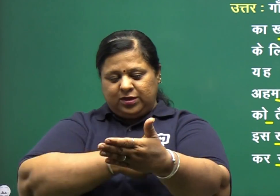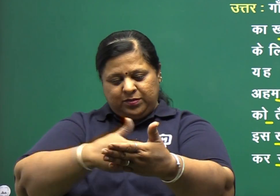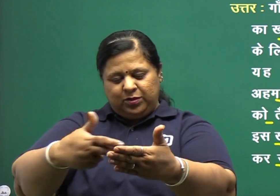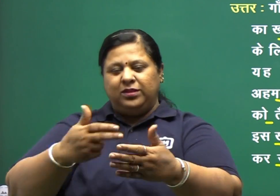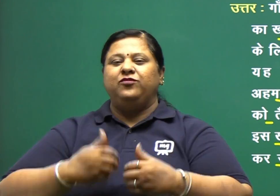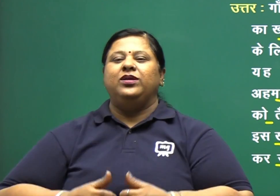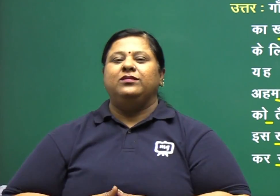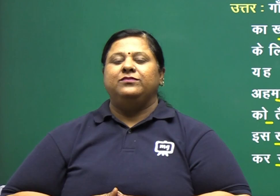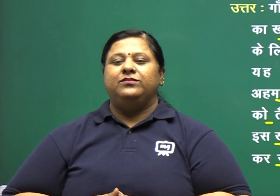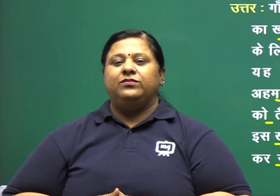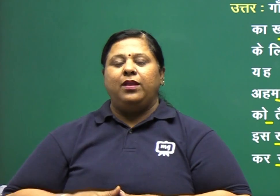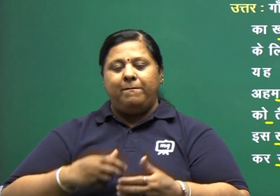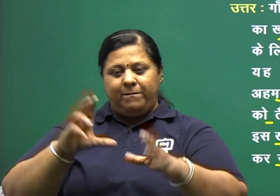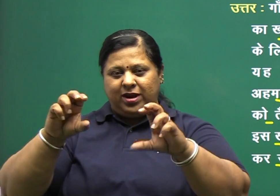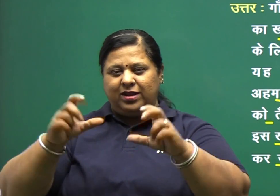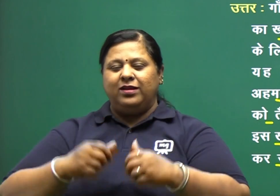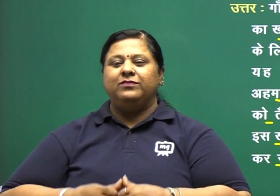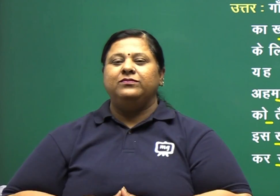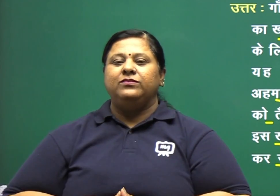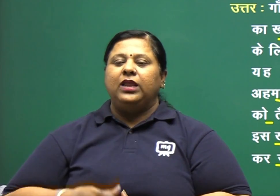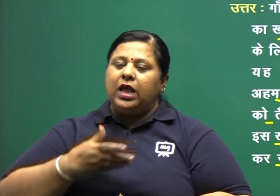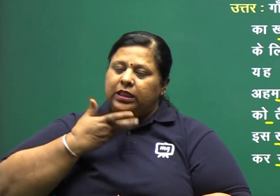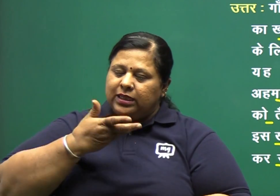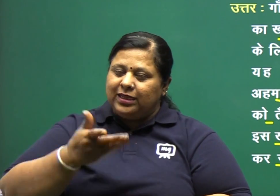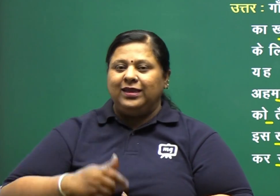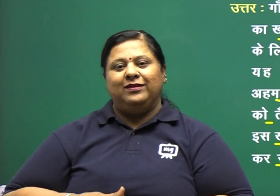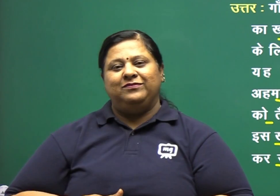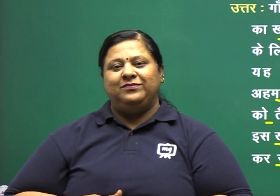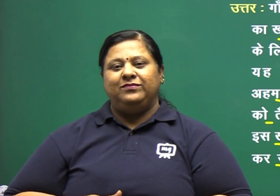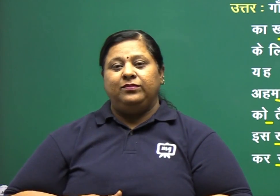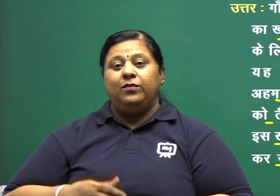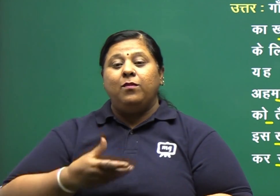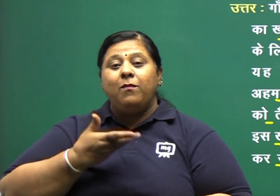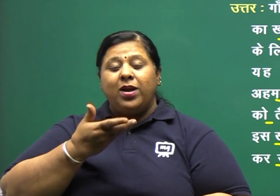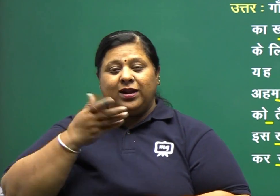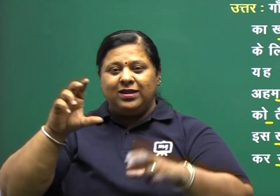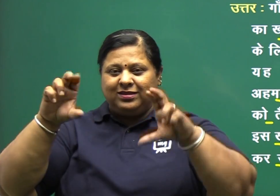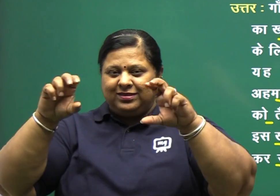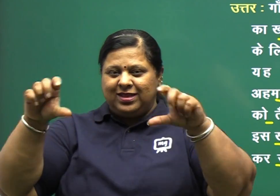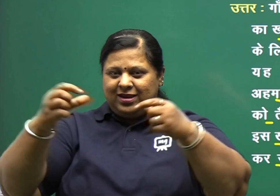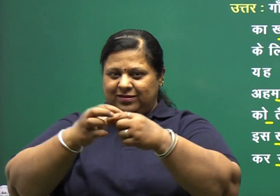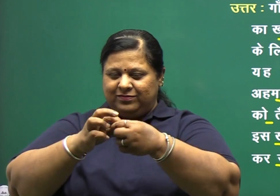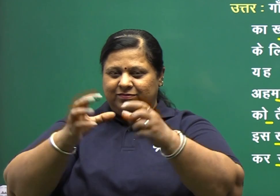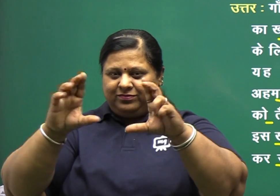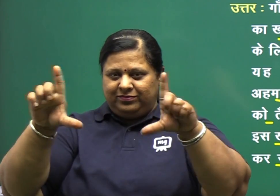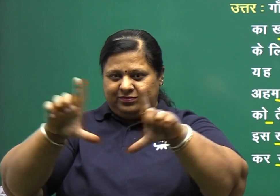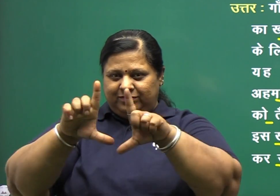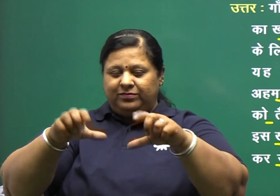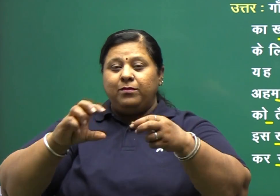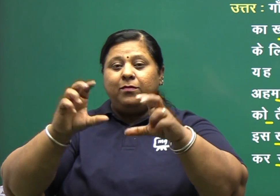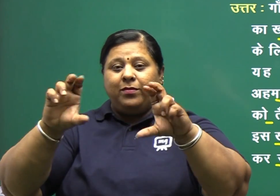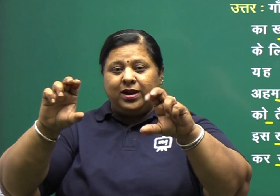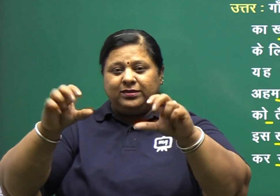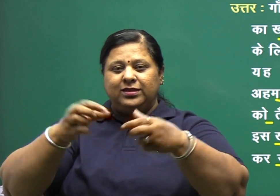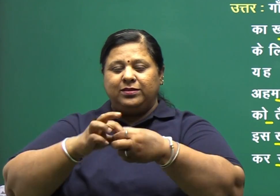व्यय, पाठ का अध्ययन किया, पाठ का सार, पाठ से